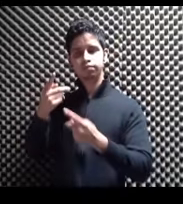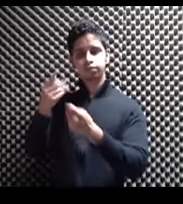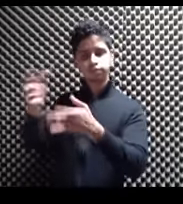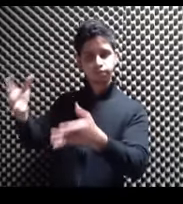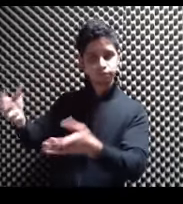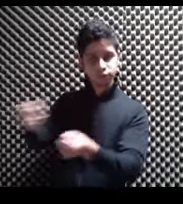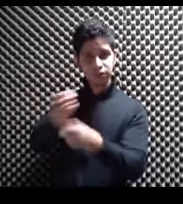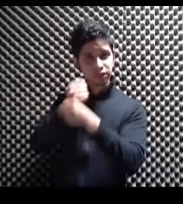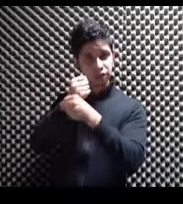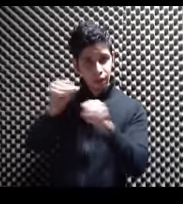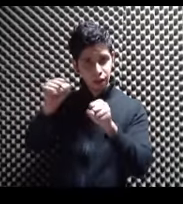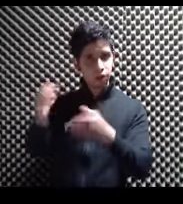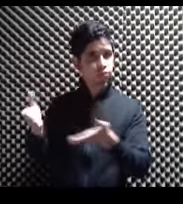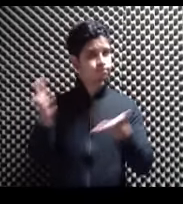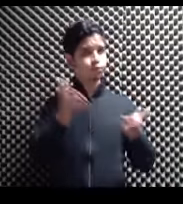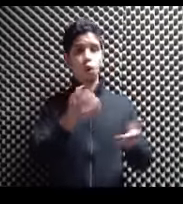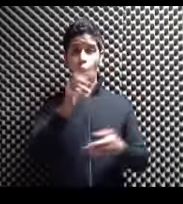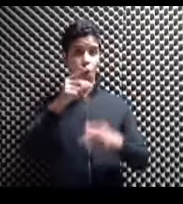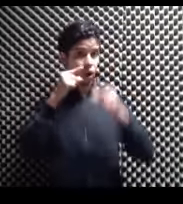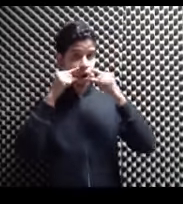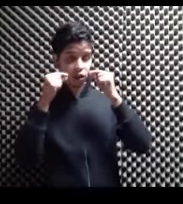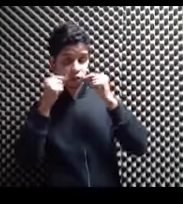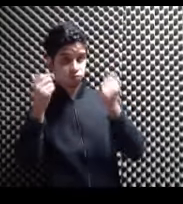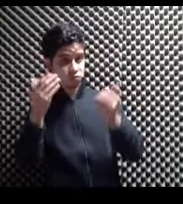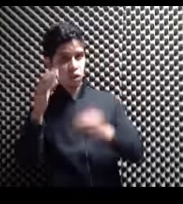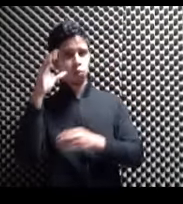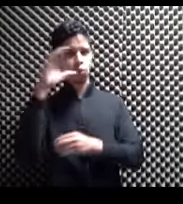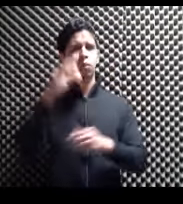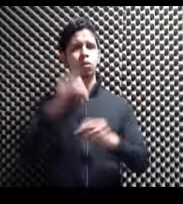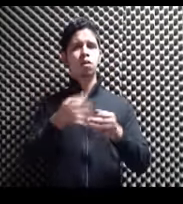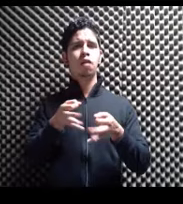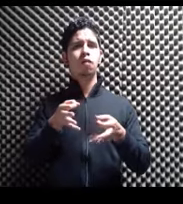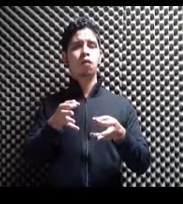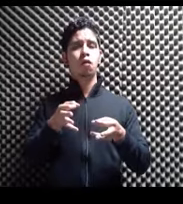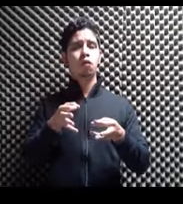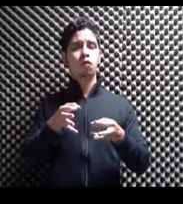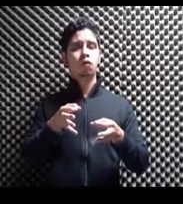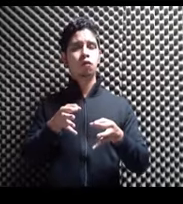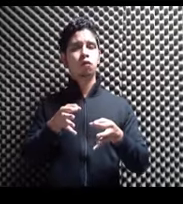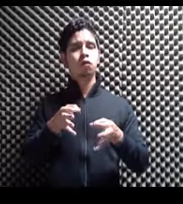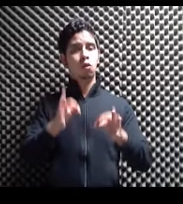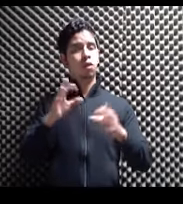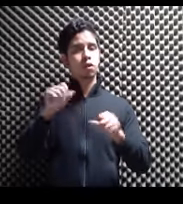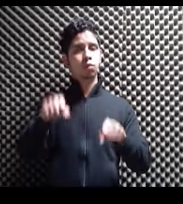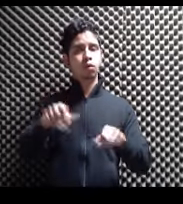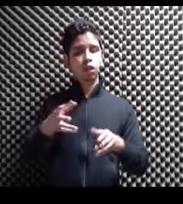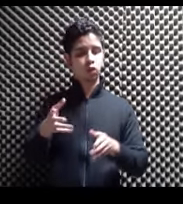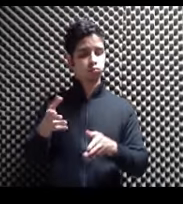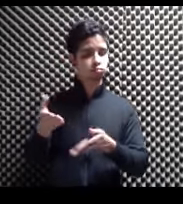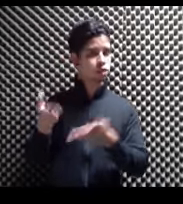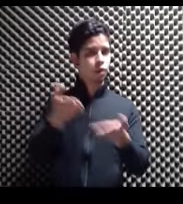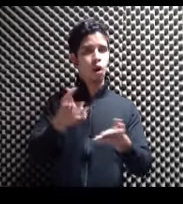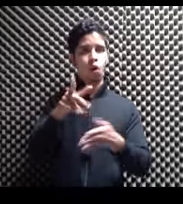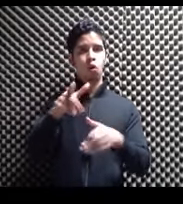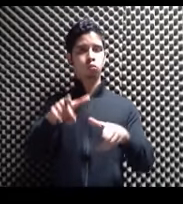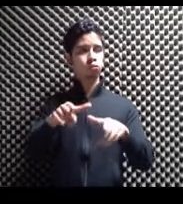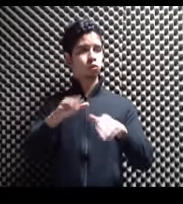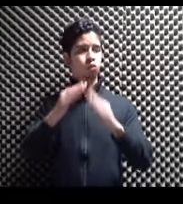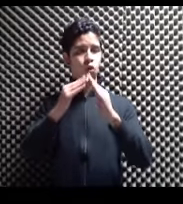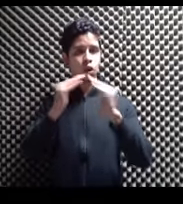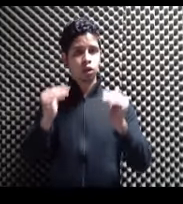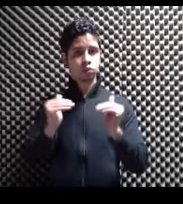Y buscamos la manera de poderlo ubicar en un hogar. Okay. ¿Y en Facebook dónde tiene? Estamos en